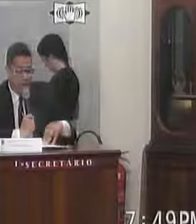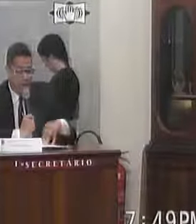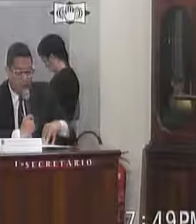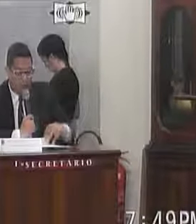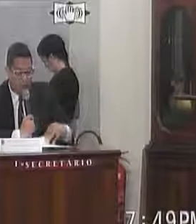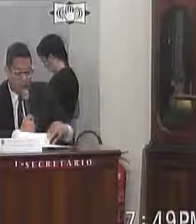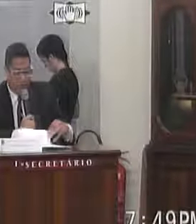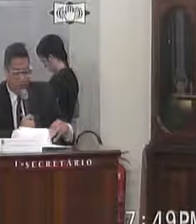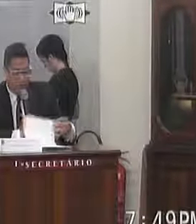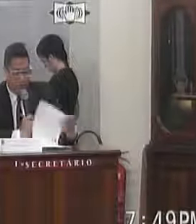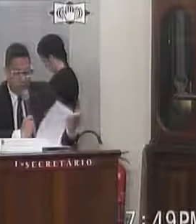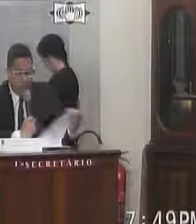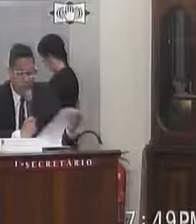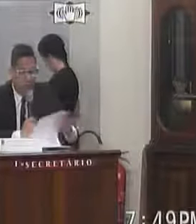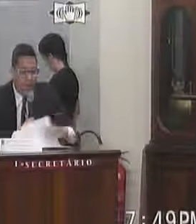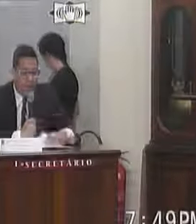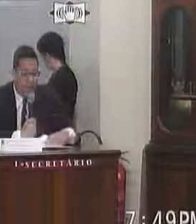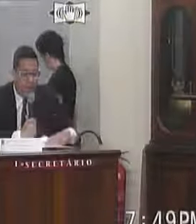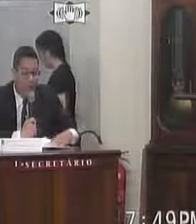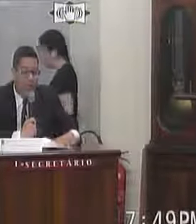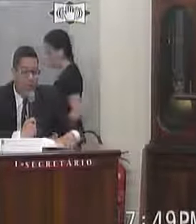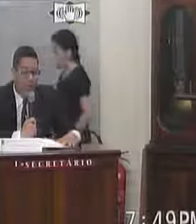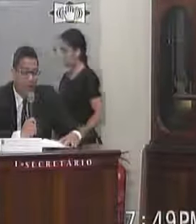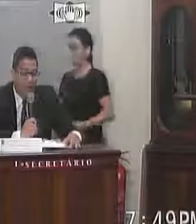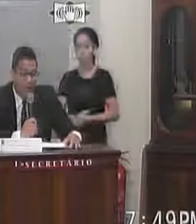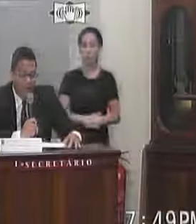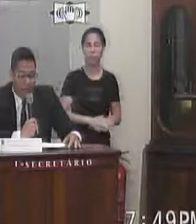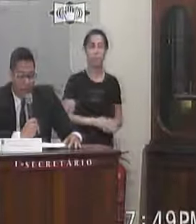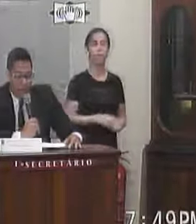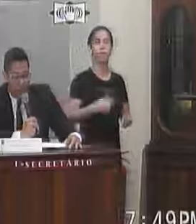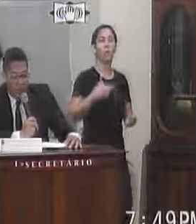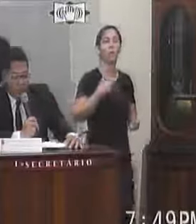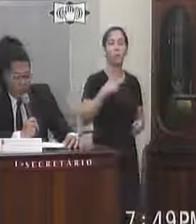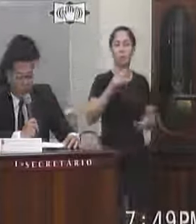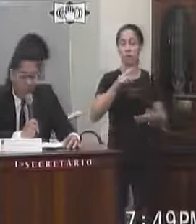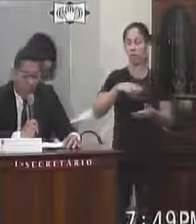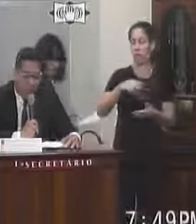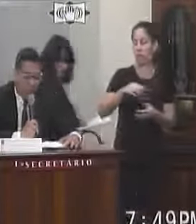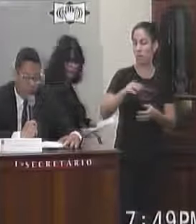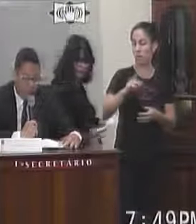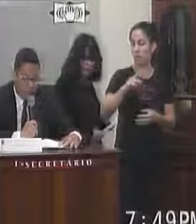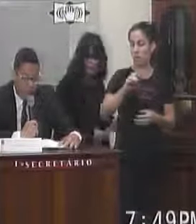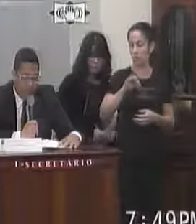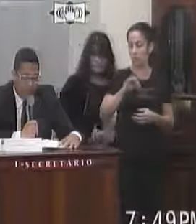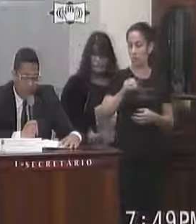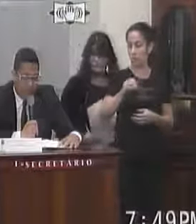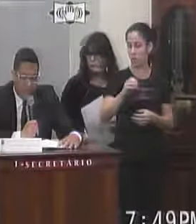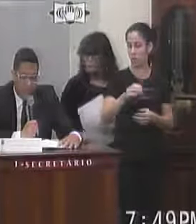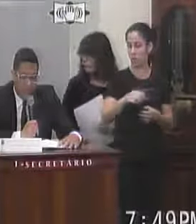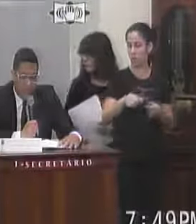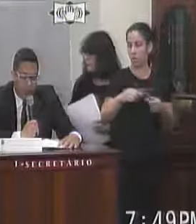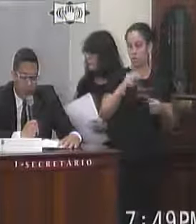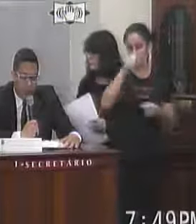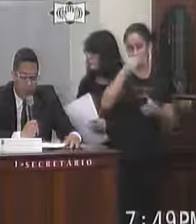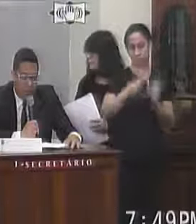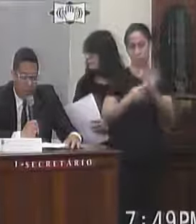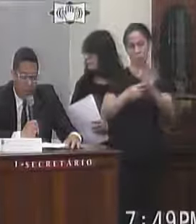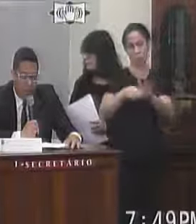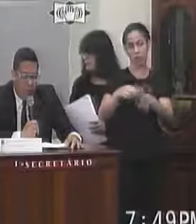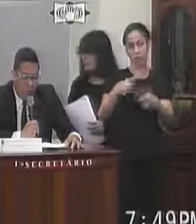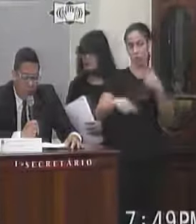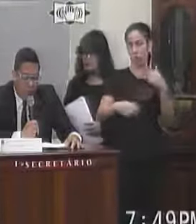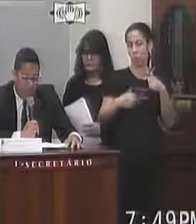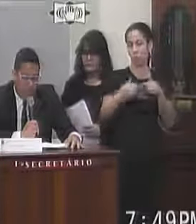então voltando a questão do veto total o relatório do veto total do poder executivo apresentar o veto total